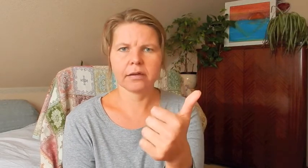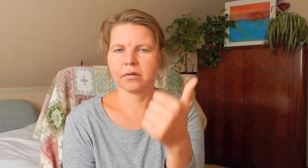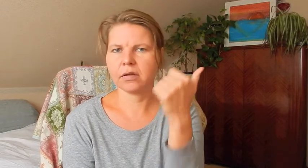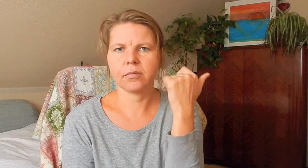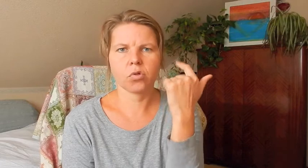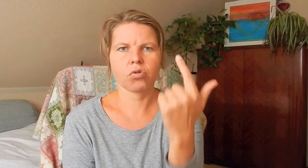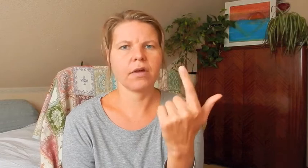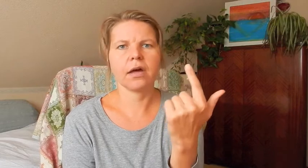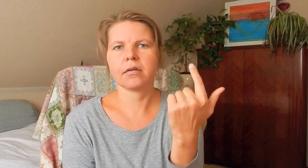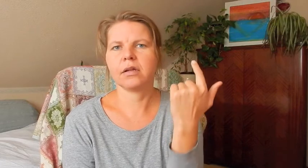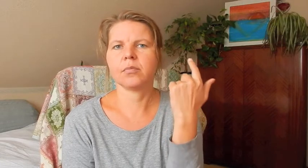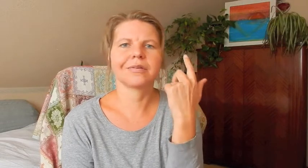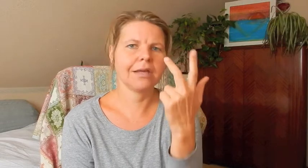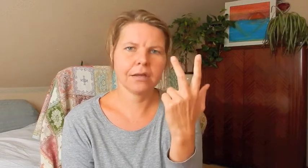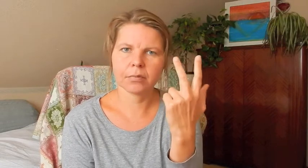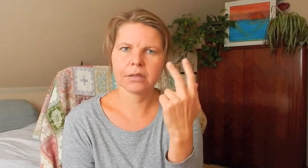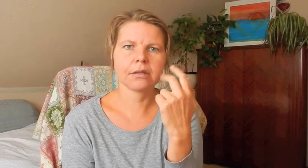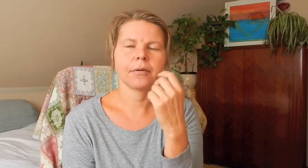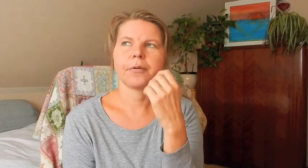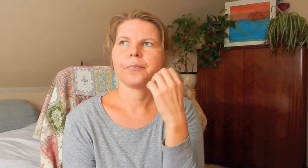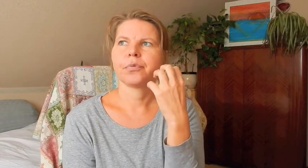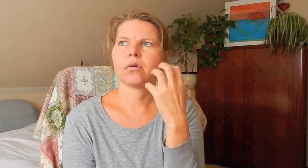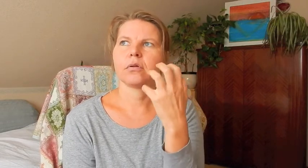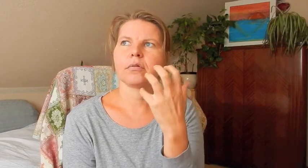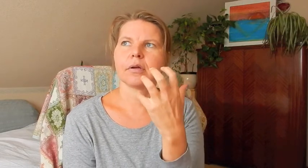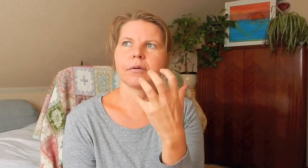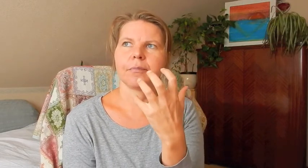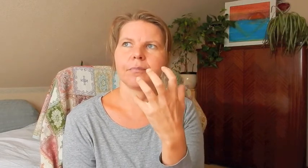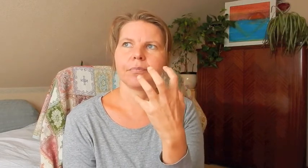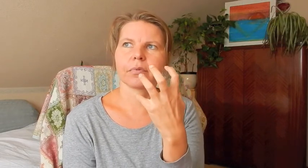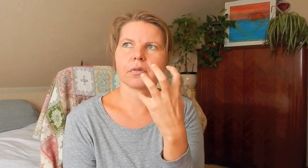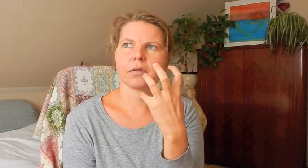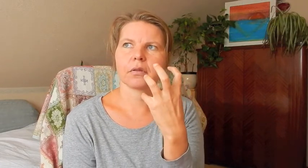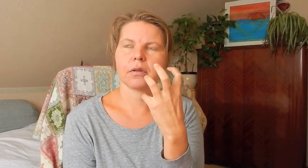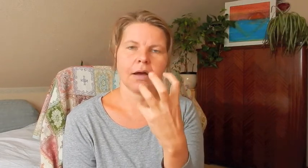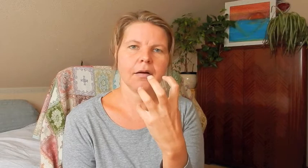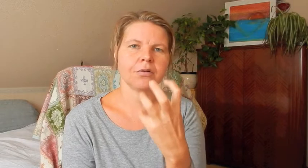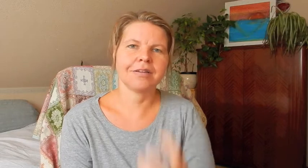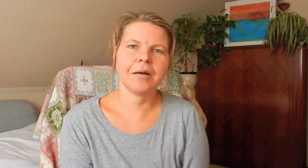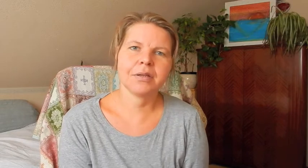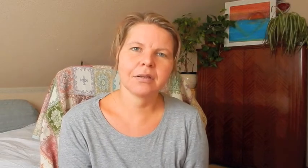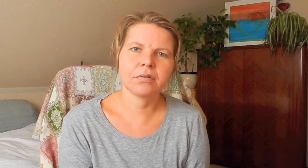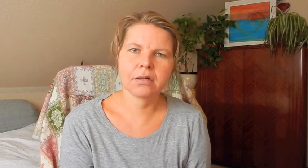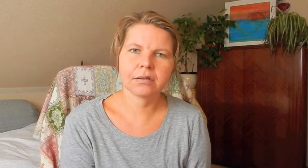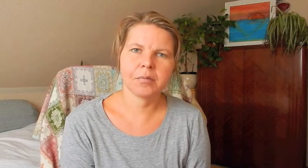das Leben ist schwer, das Leben ist gegen mich. Und ja, und da bin ich wirklich